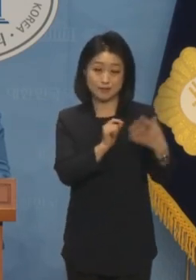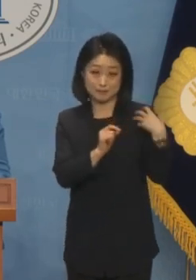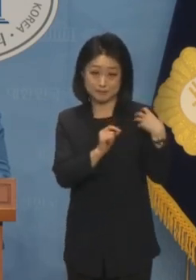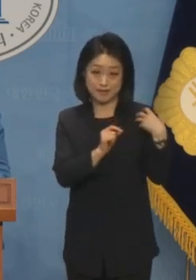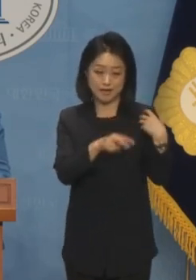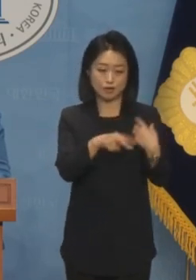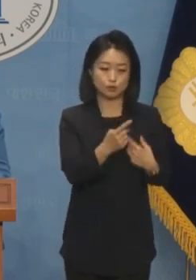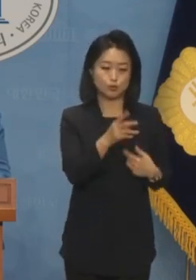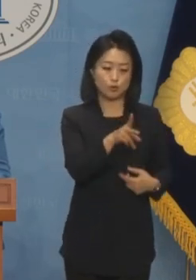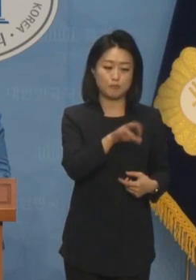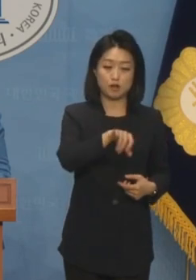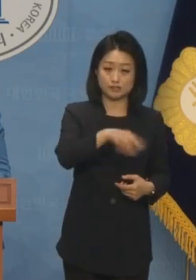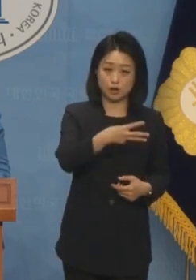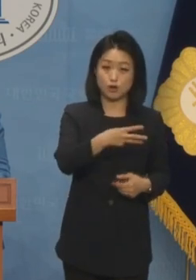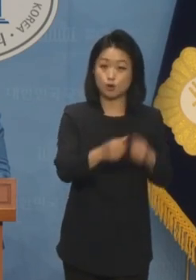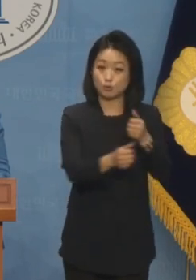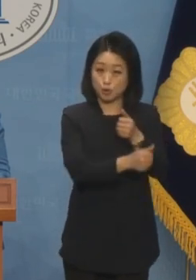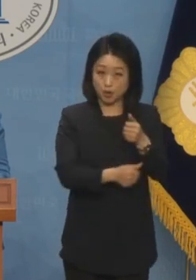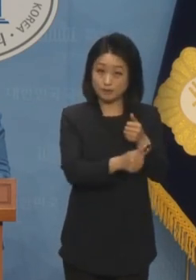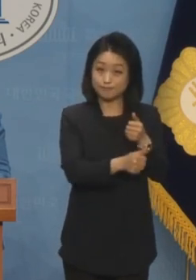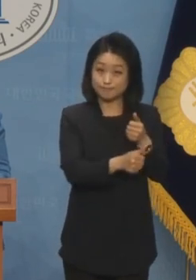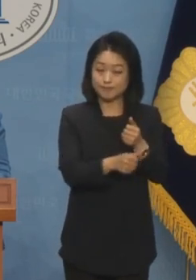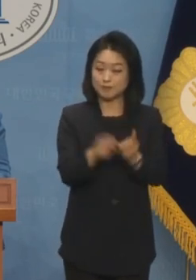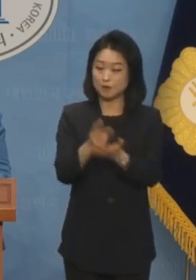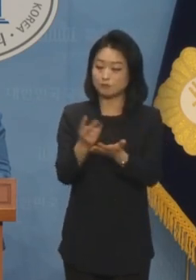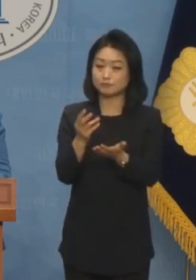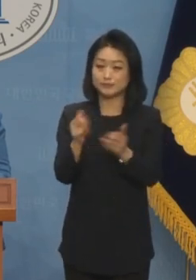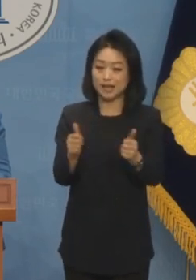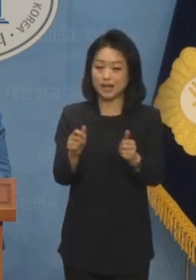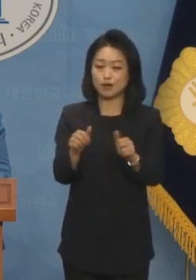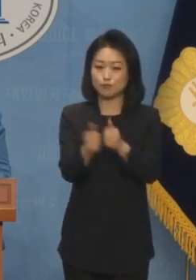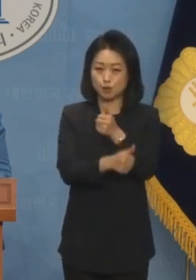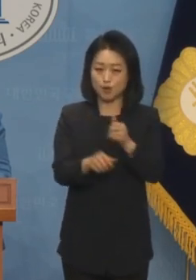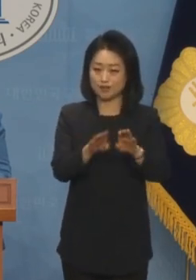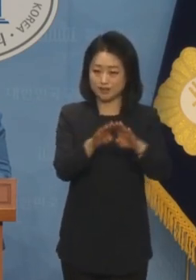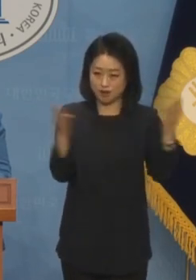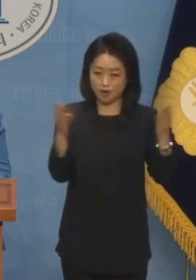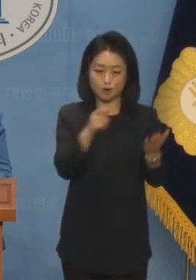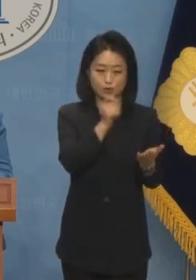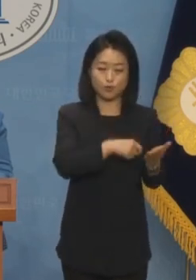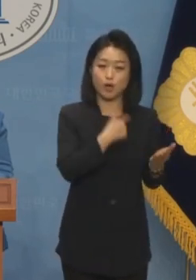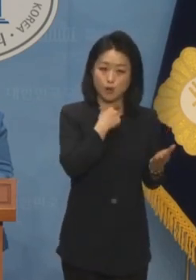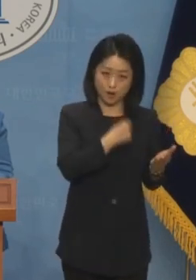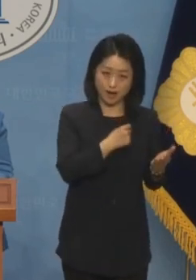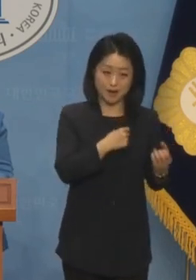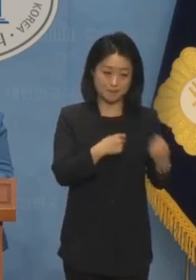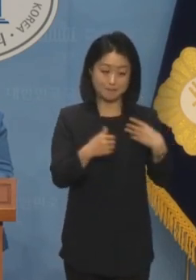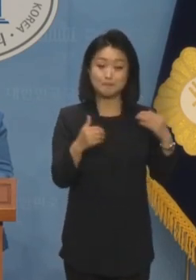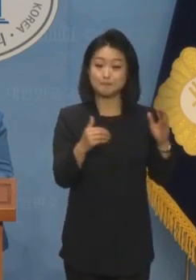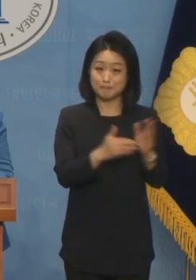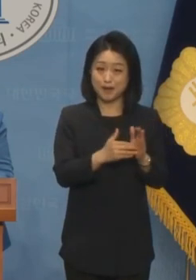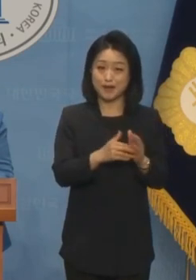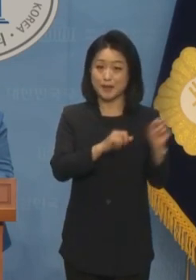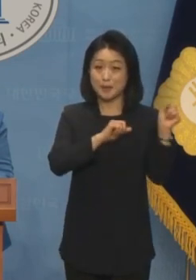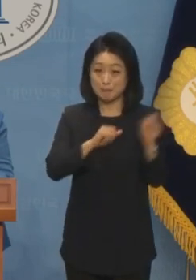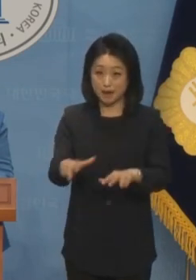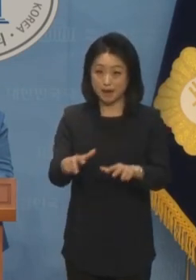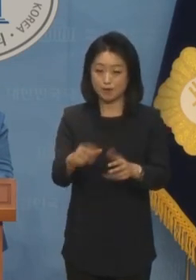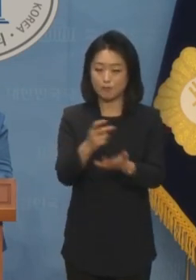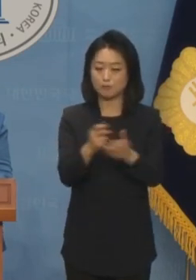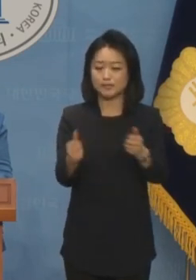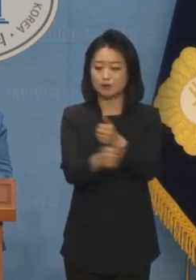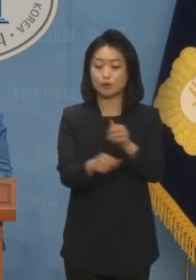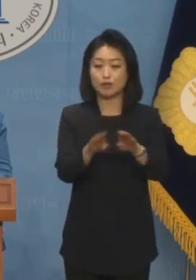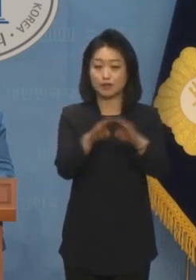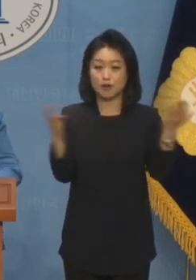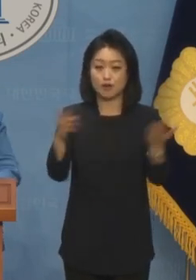의원도 이와 관련해서 법사위를 열어 통과시키겠다고 이야기했습니다. 당장 법사위를 열어